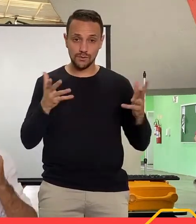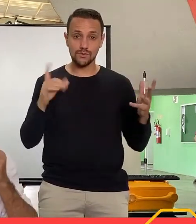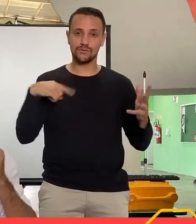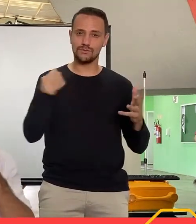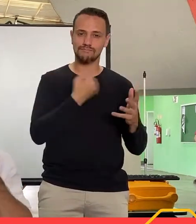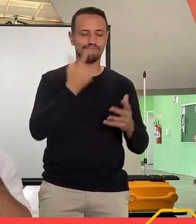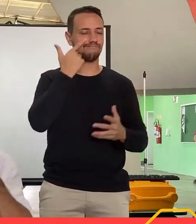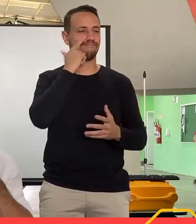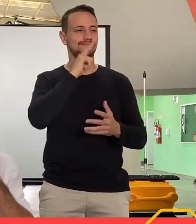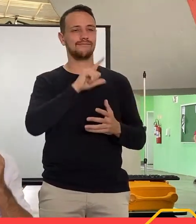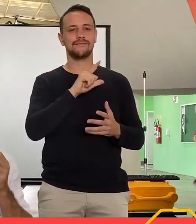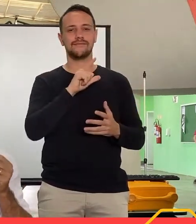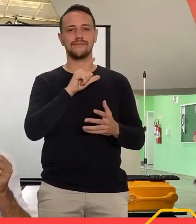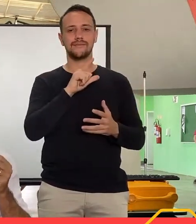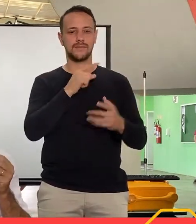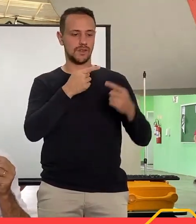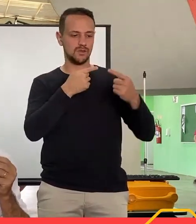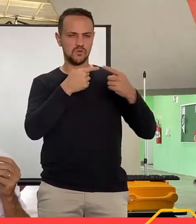criar instrumentos que